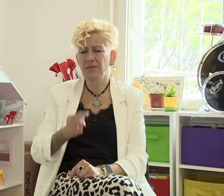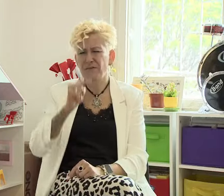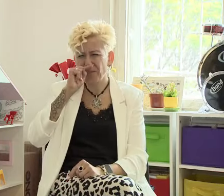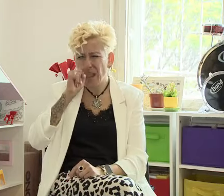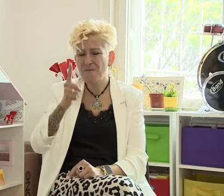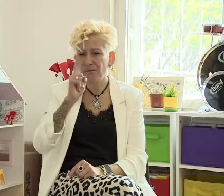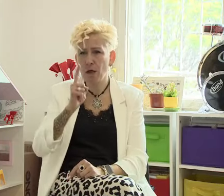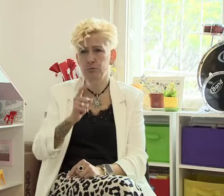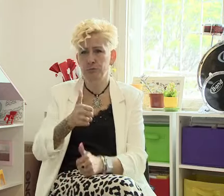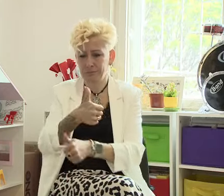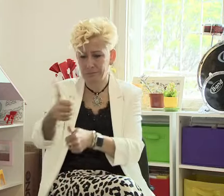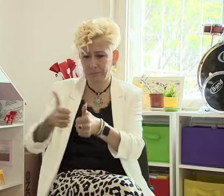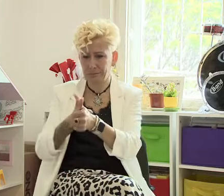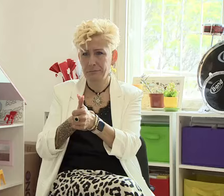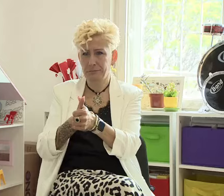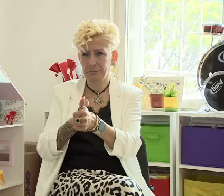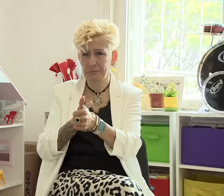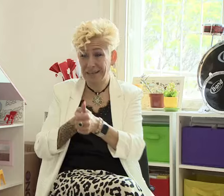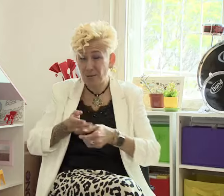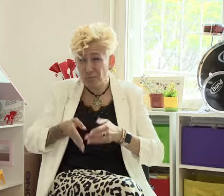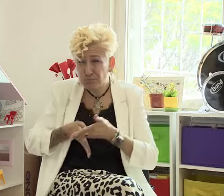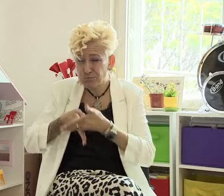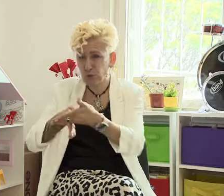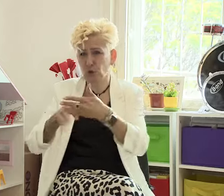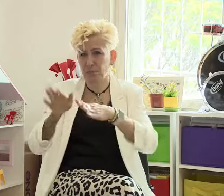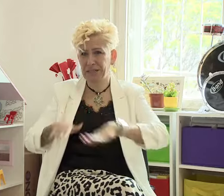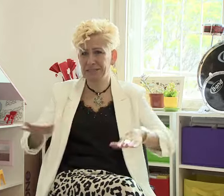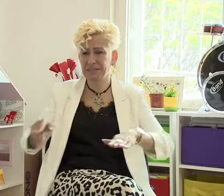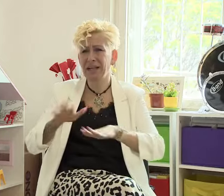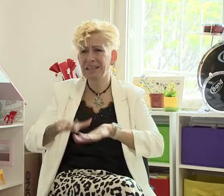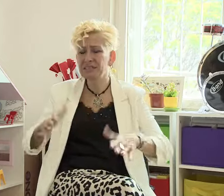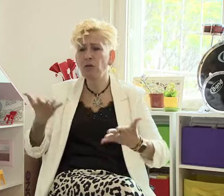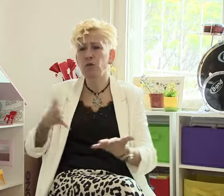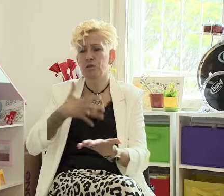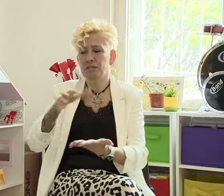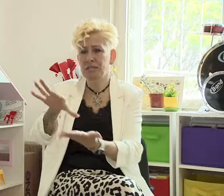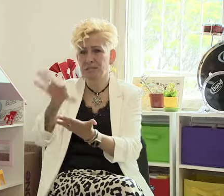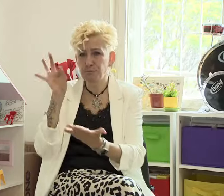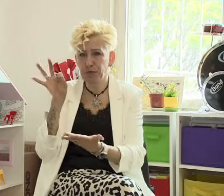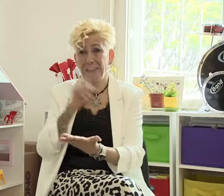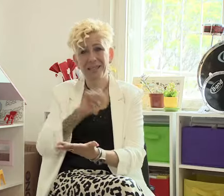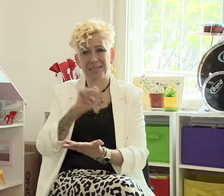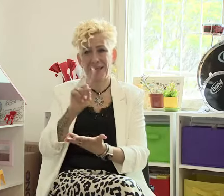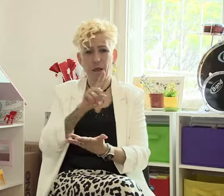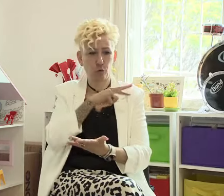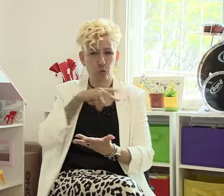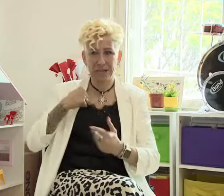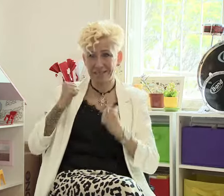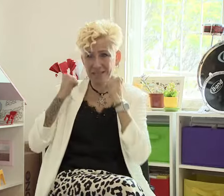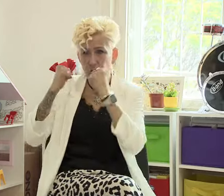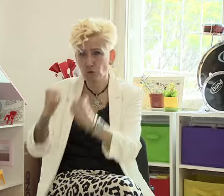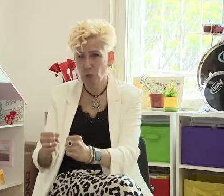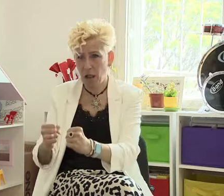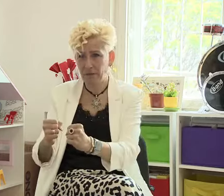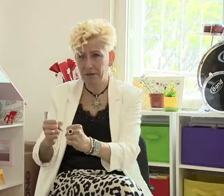могат. Какво е най-важното? Да сте винаги зад тях. Постоянно осигурявайте подкрепа на децата си, подкрепа в